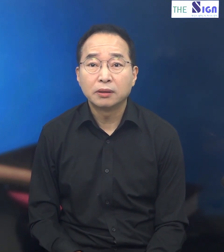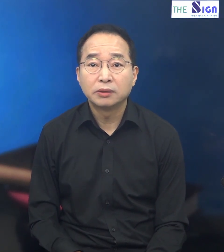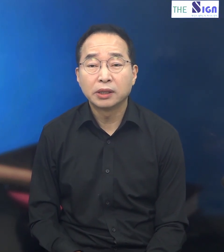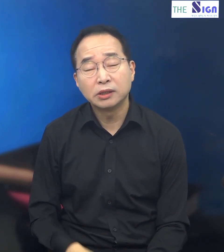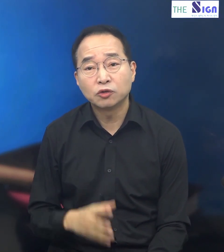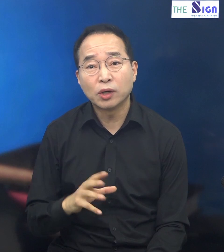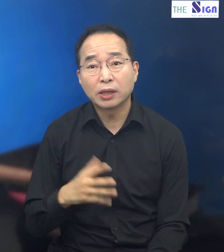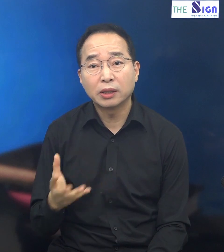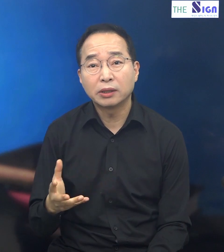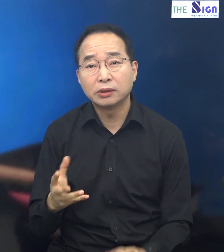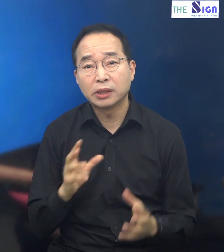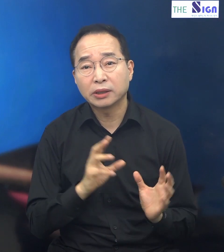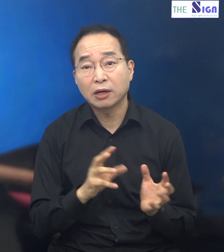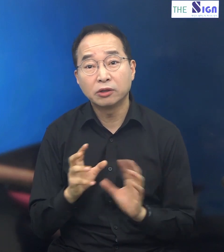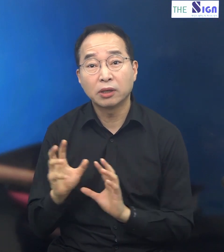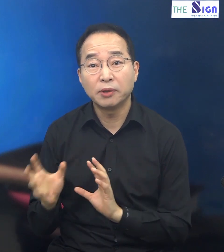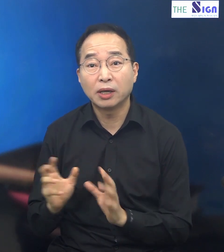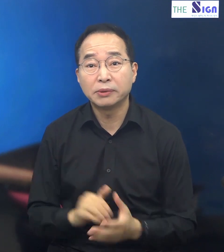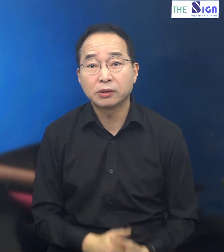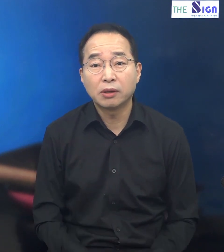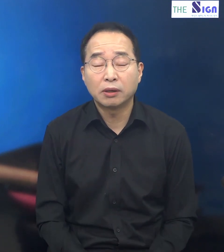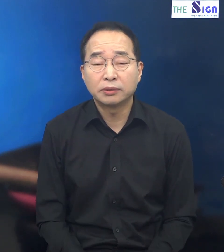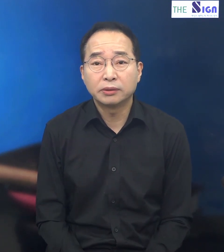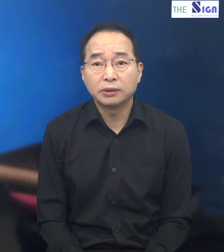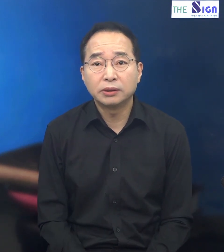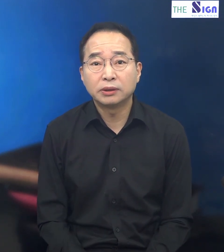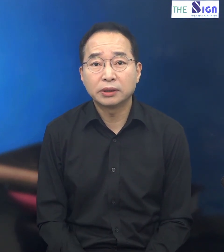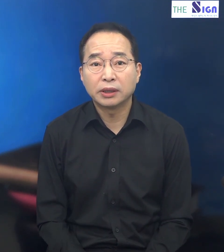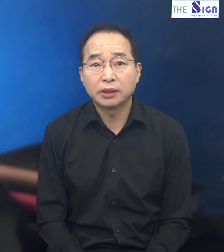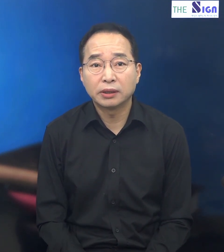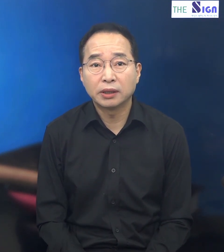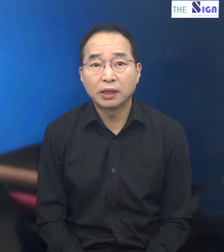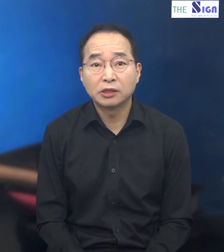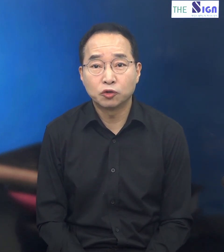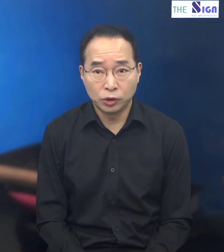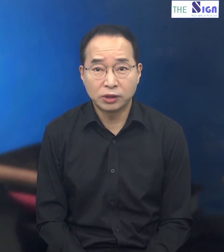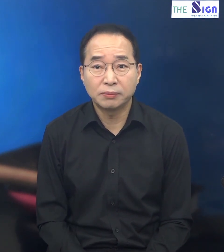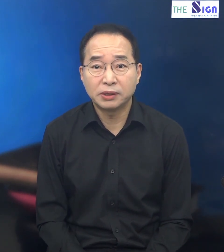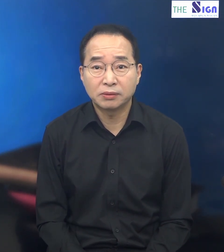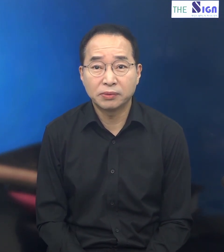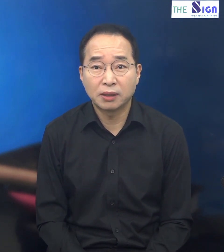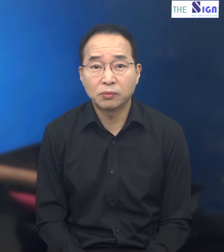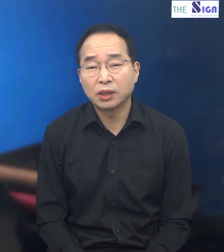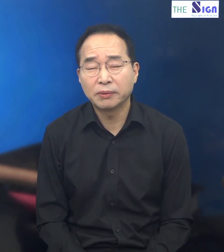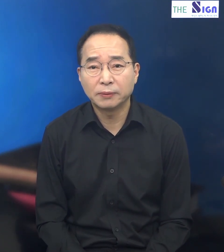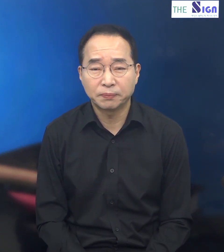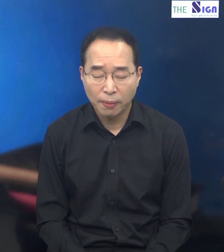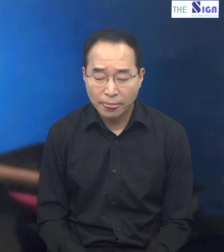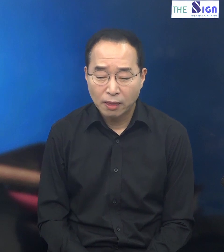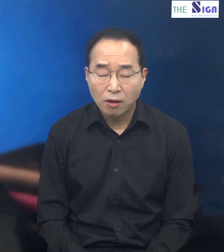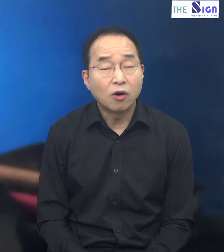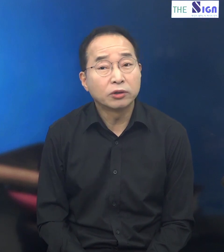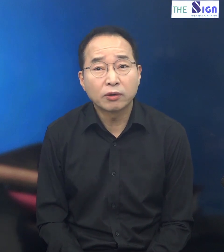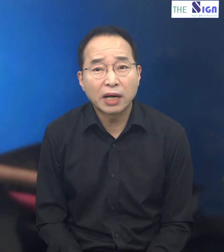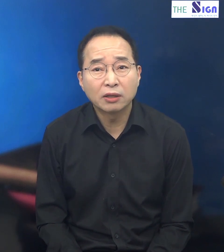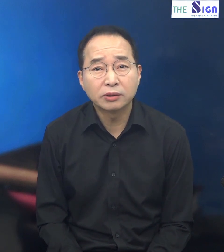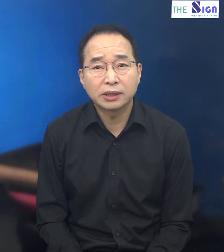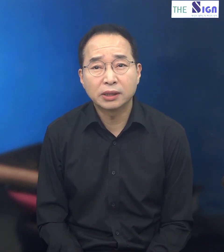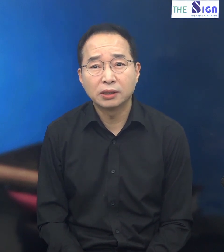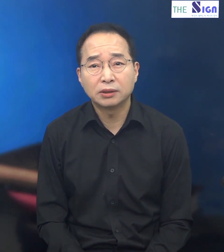제가 이제 수화를 이렇게 단어를 설명하면서 이제 하나의 주의점이 있습니다. 뭐냐면 언어라는 것 자체는